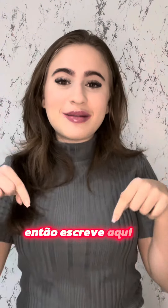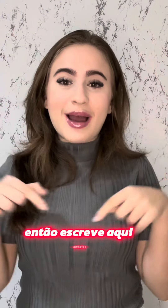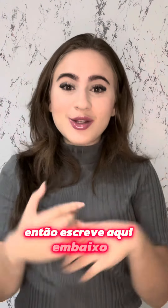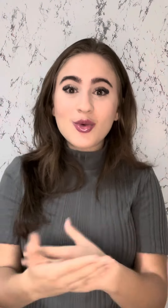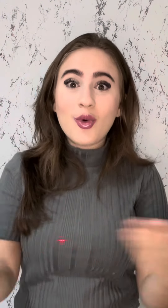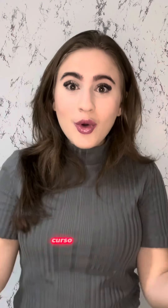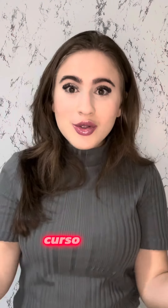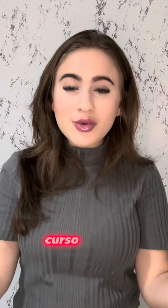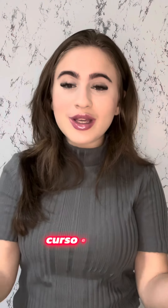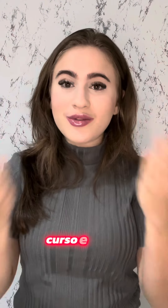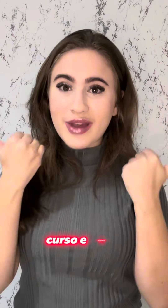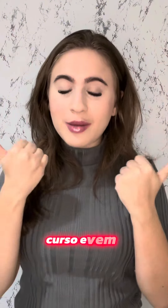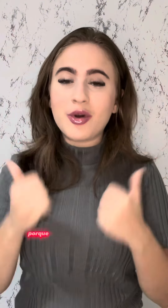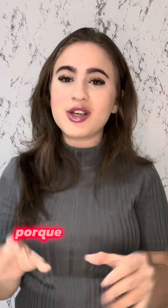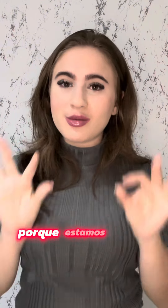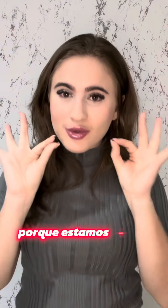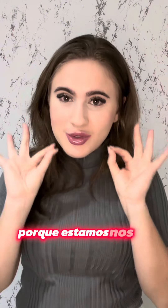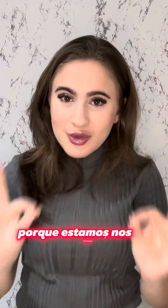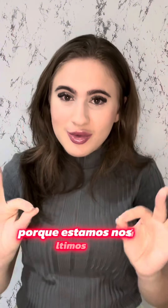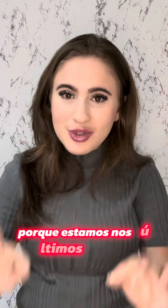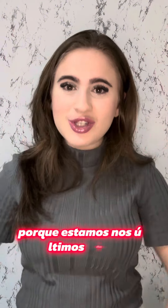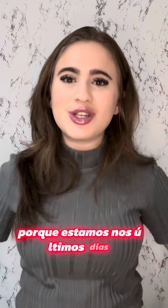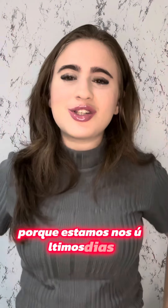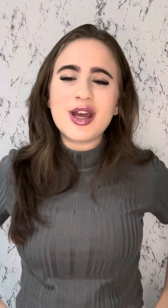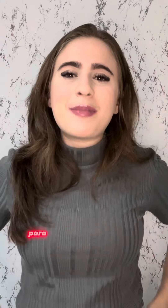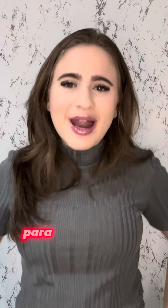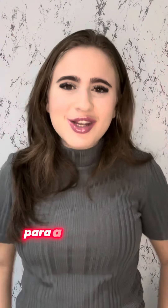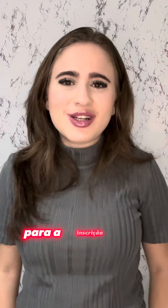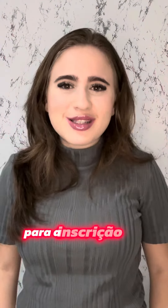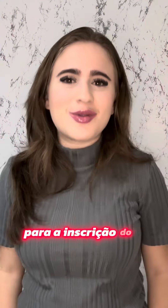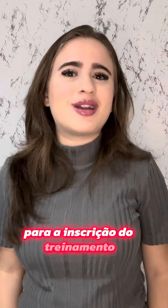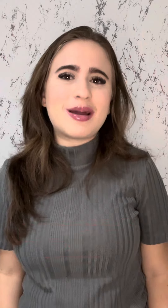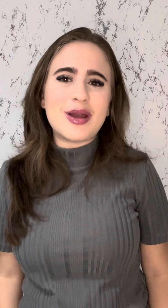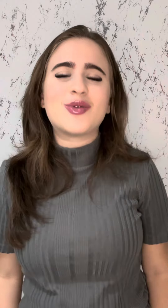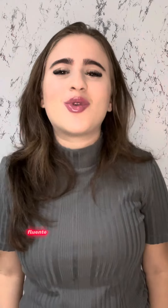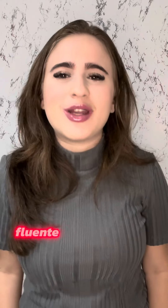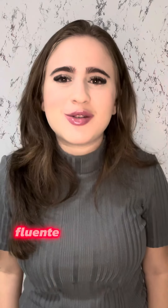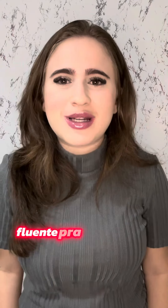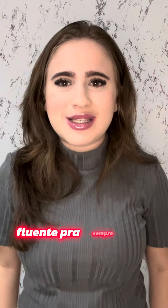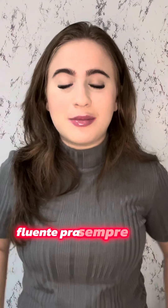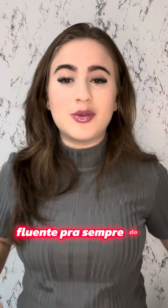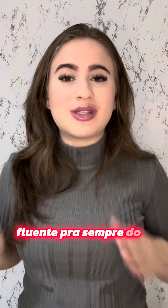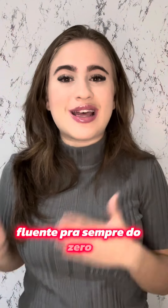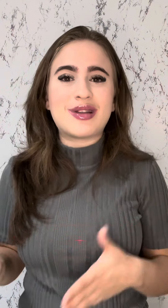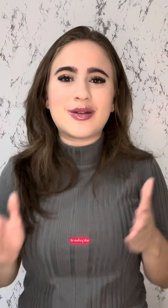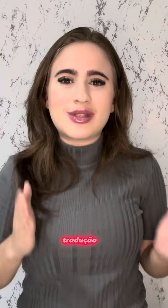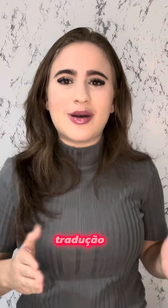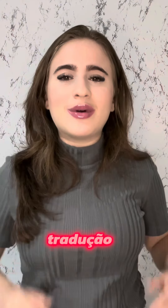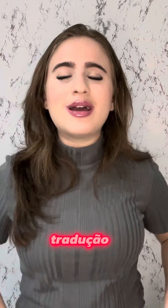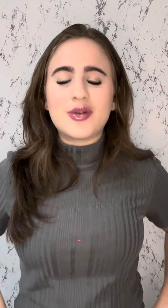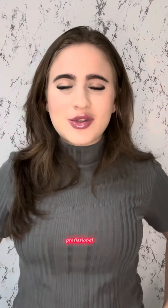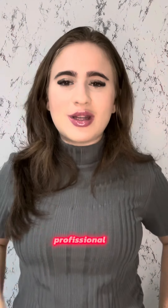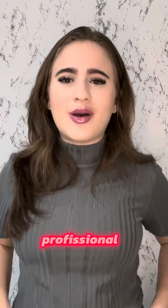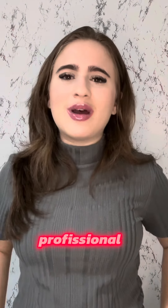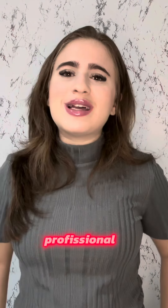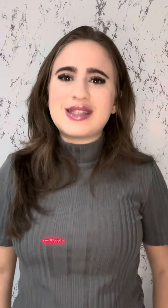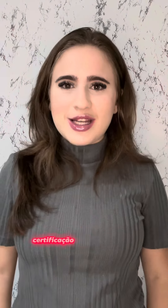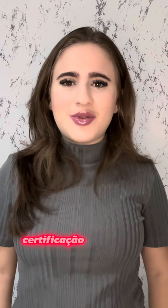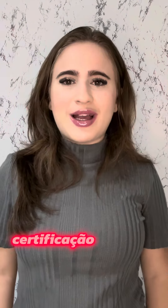embaixo curso e vem porque estamos nos últimos dias para a inscrição do treinamento fluentes para sempre do zero tradução profissional certificação